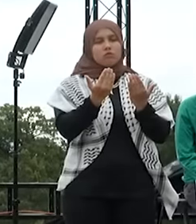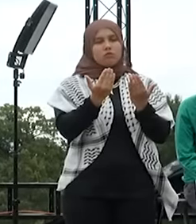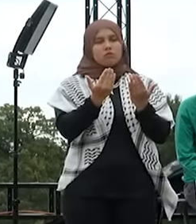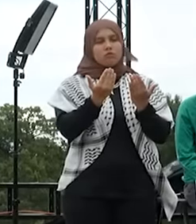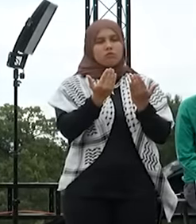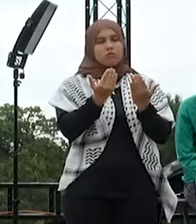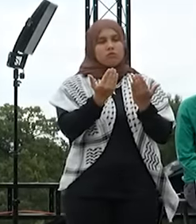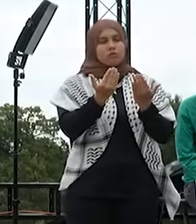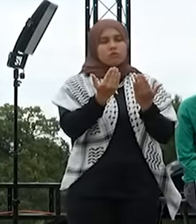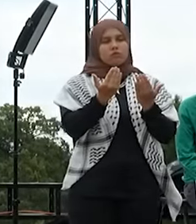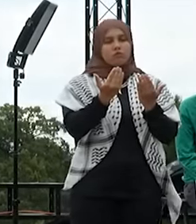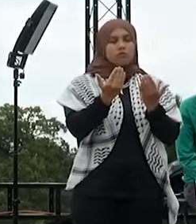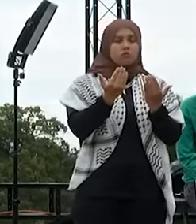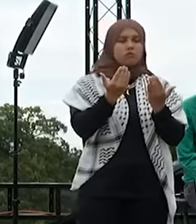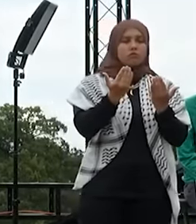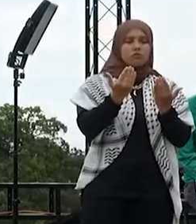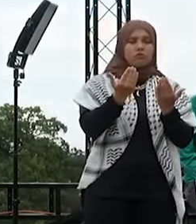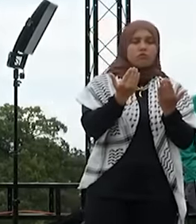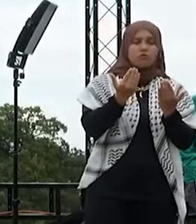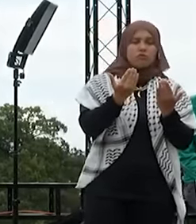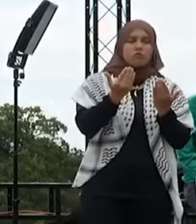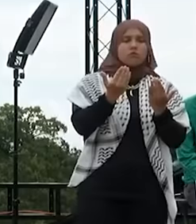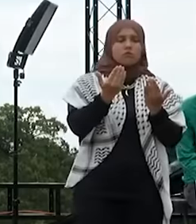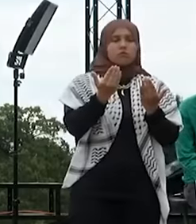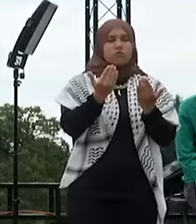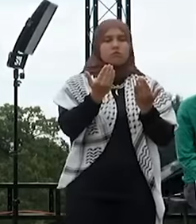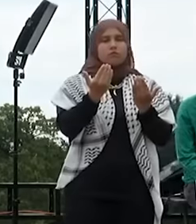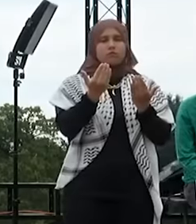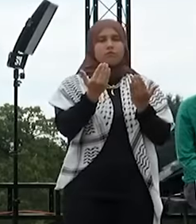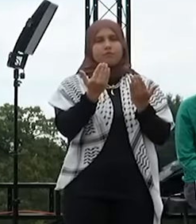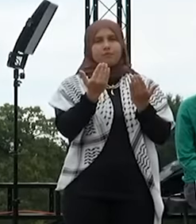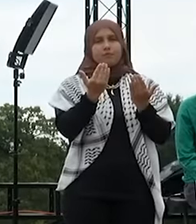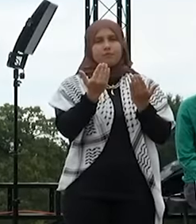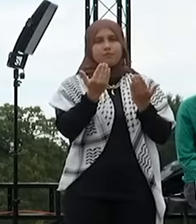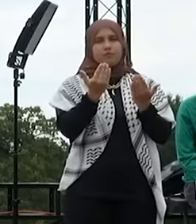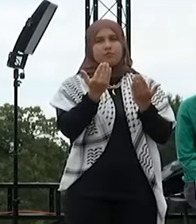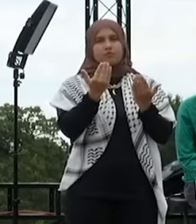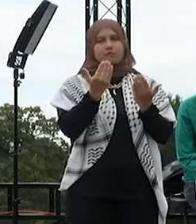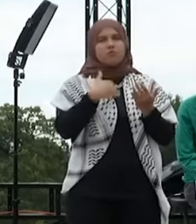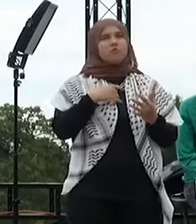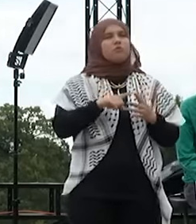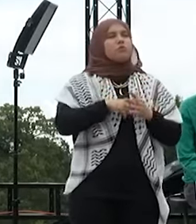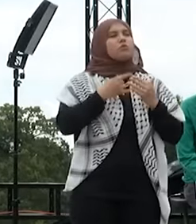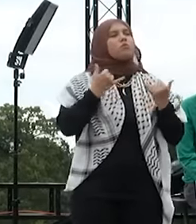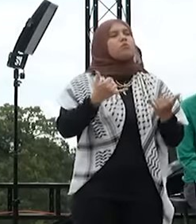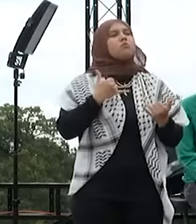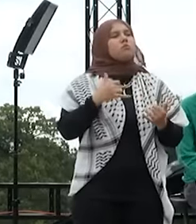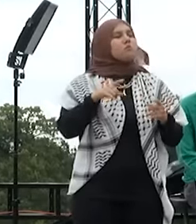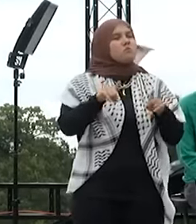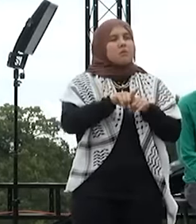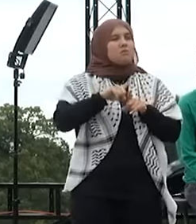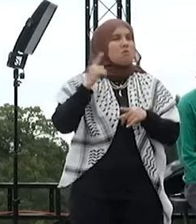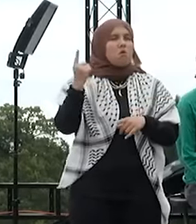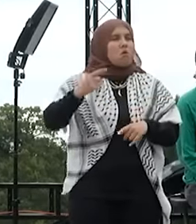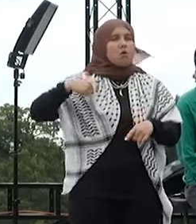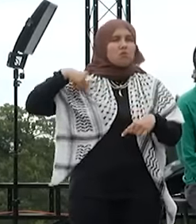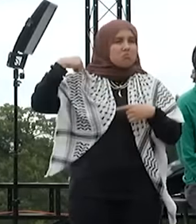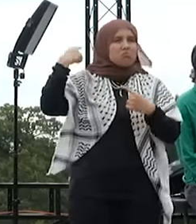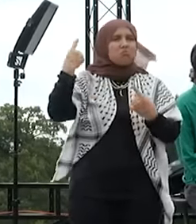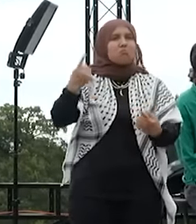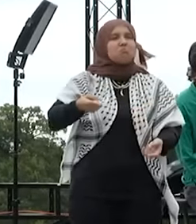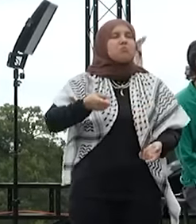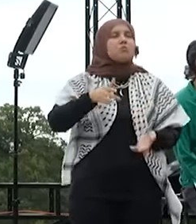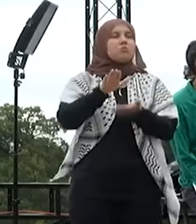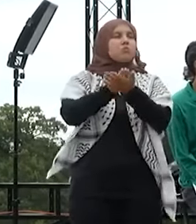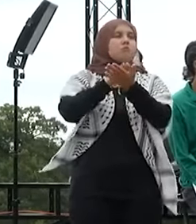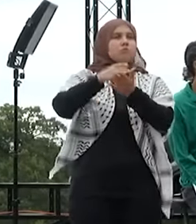الله ورسوله فقد فاز فوزا عظيما ثم أما بعد. We begin as we always do by praising Allah subhanahu wa